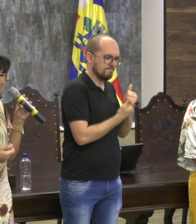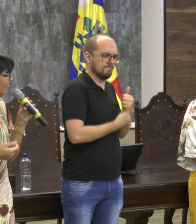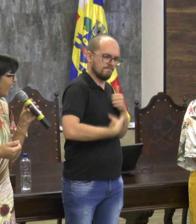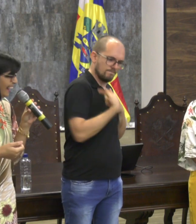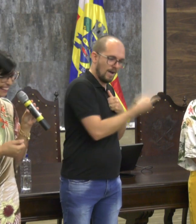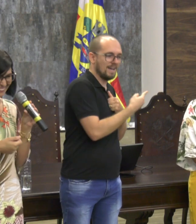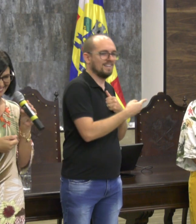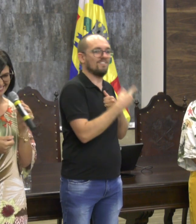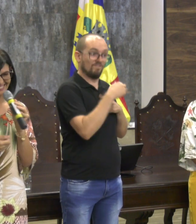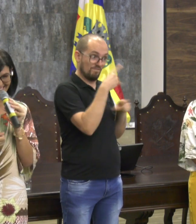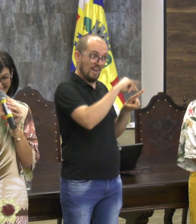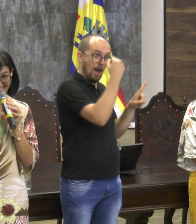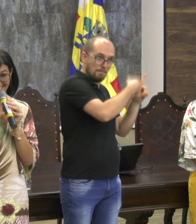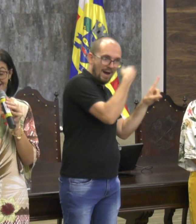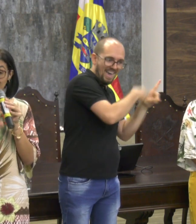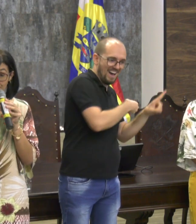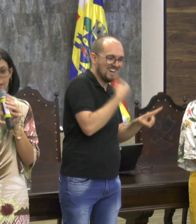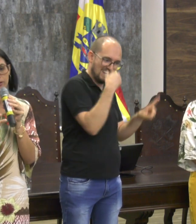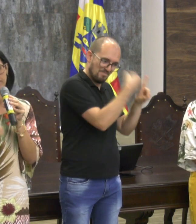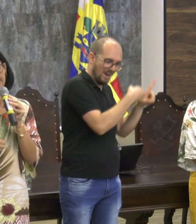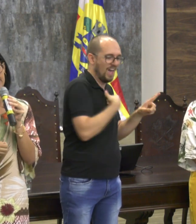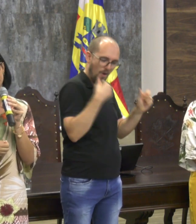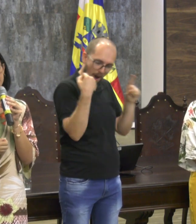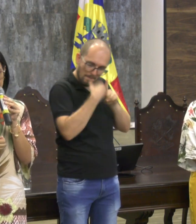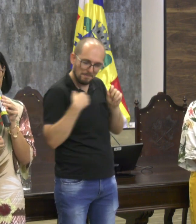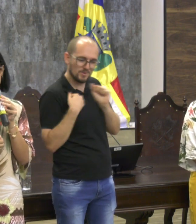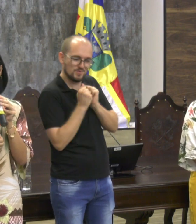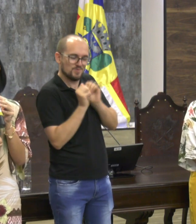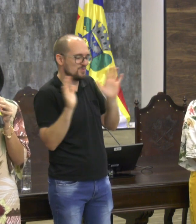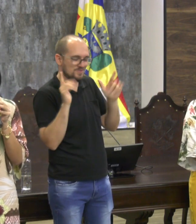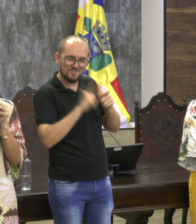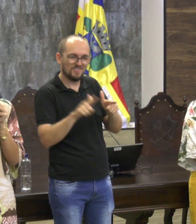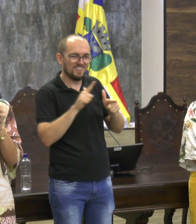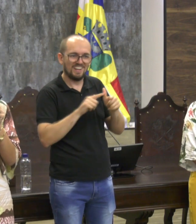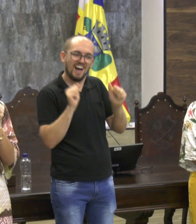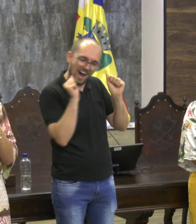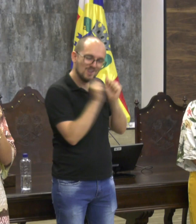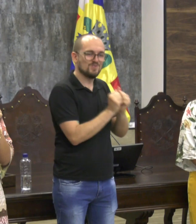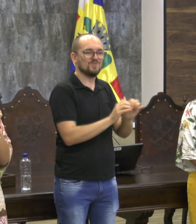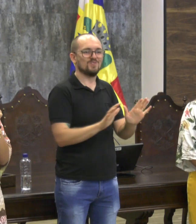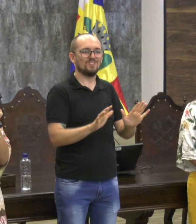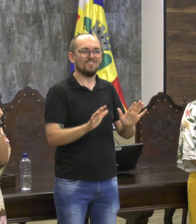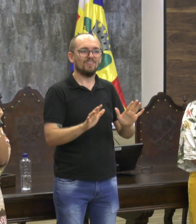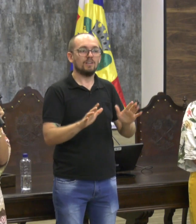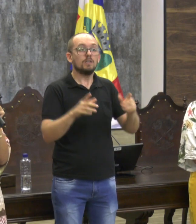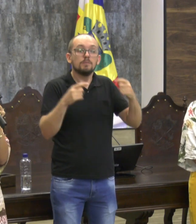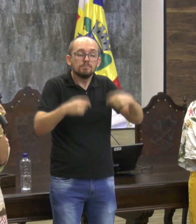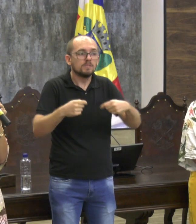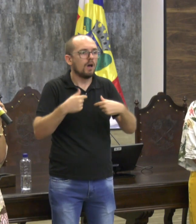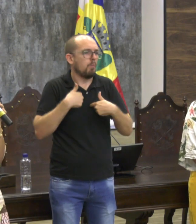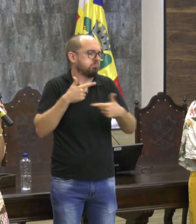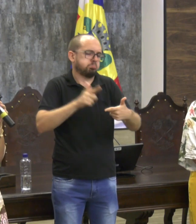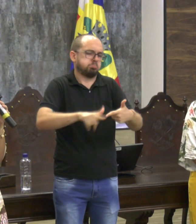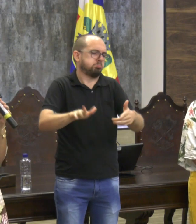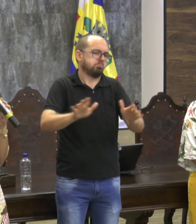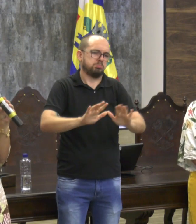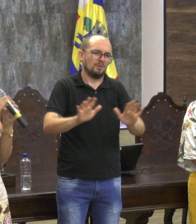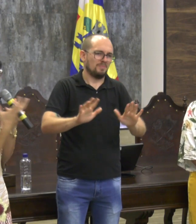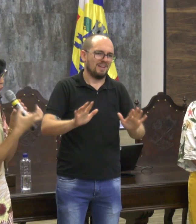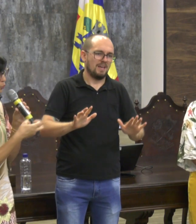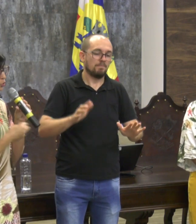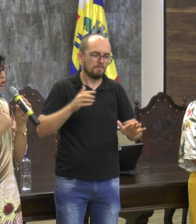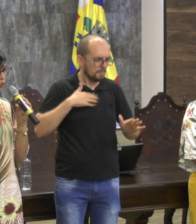apanhar também. Né? E me colocar à disposição. Né? Eu não tenho problema nenhum de